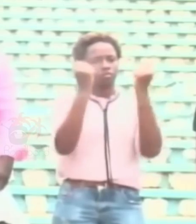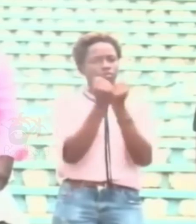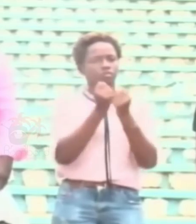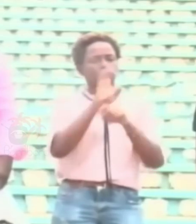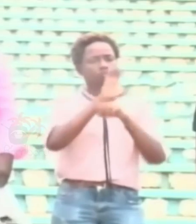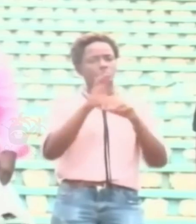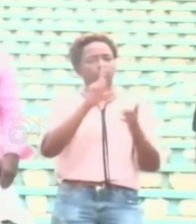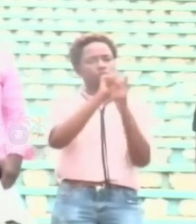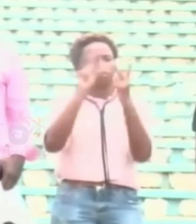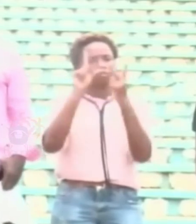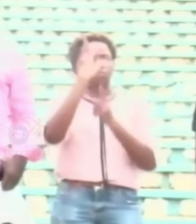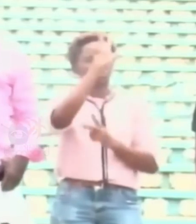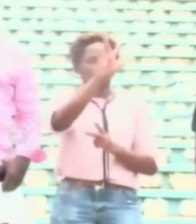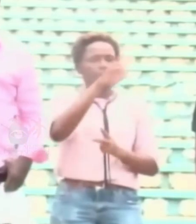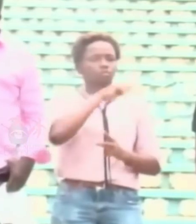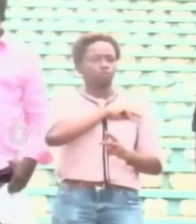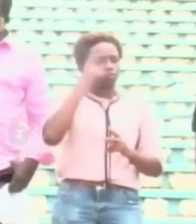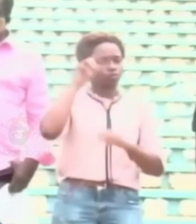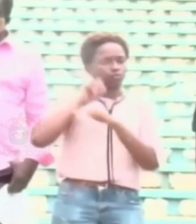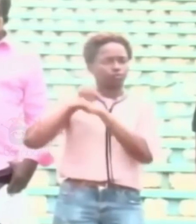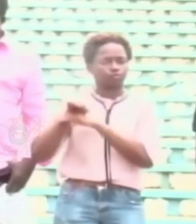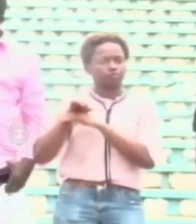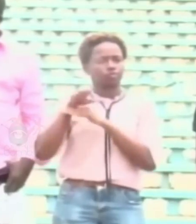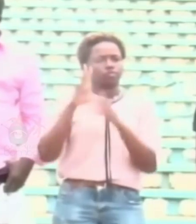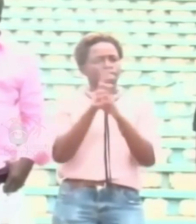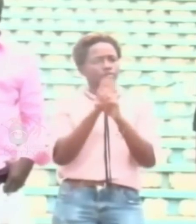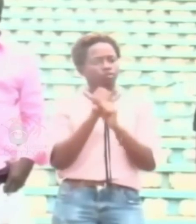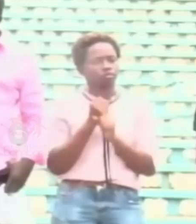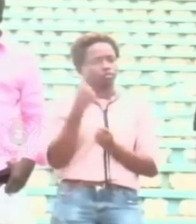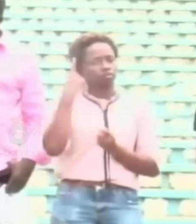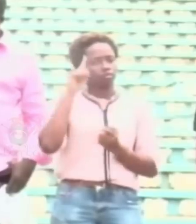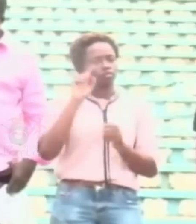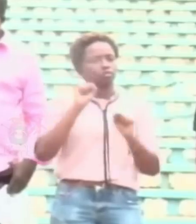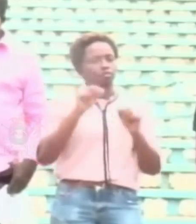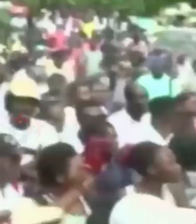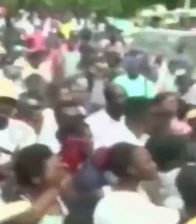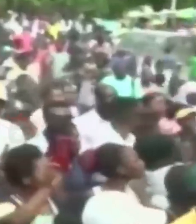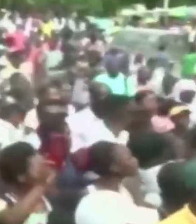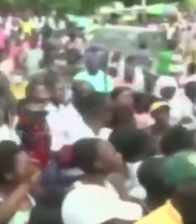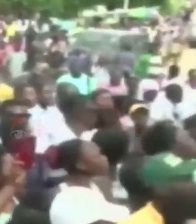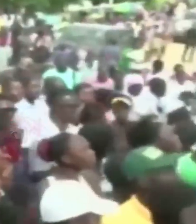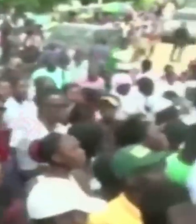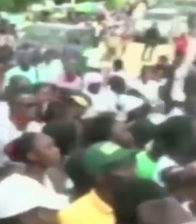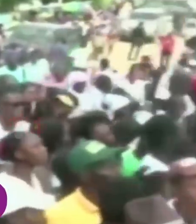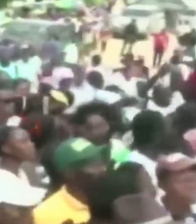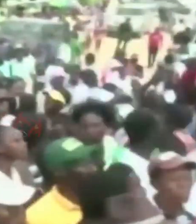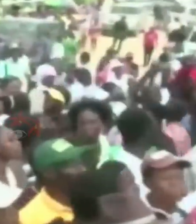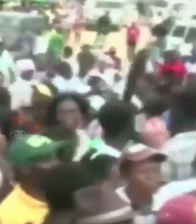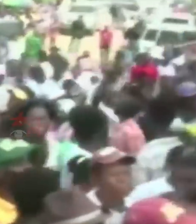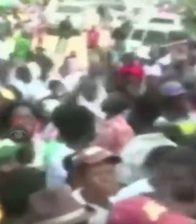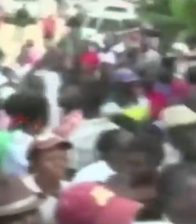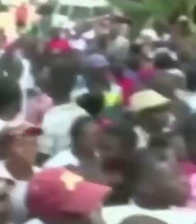choisir, trois membres, ils voyaient pas moi, et puis à ce moment-là, moi-même, moins nommé. Même gens ça a commencé fait dans